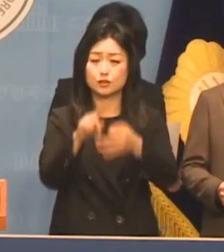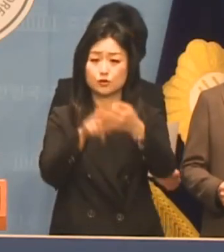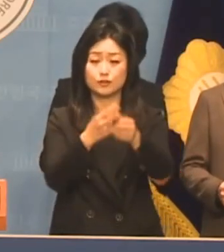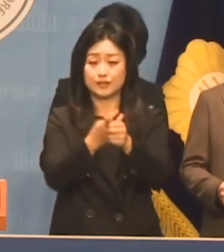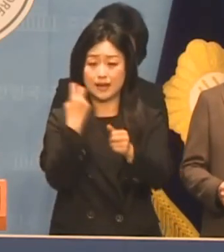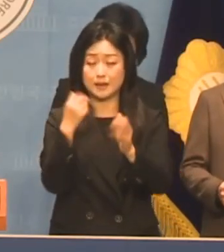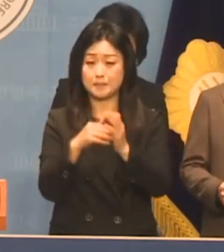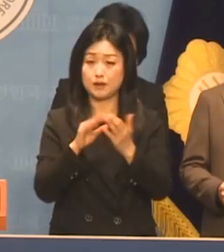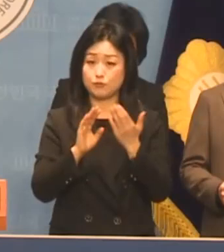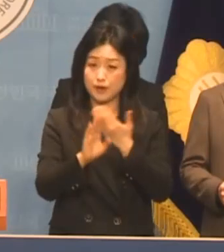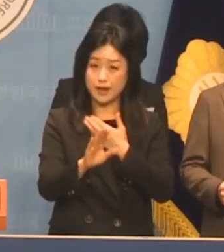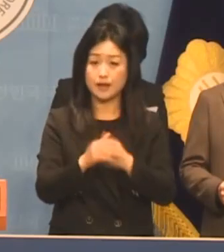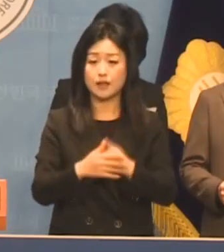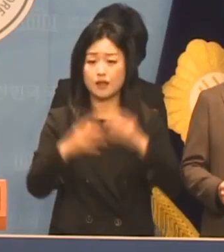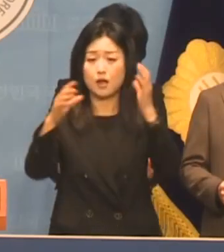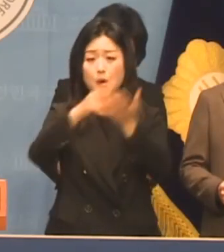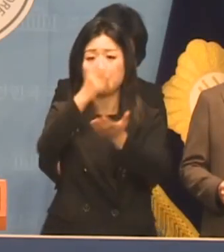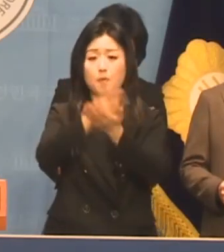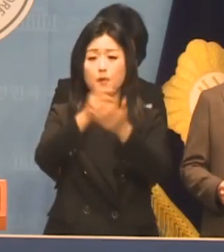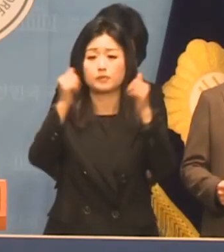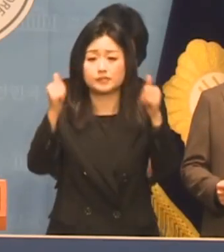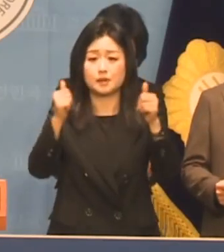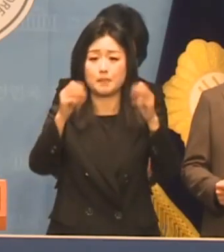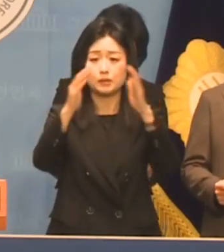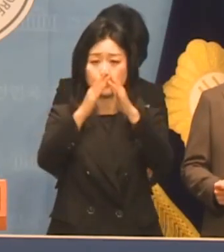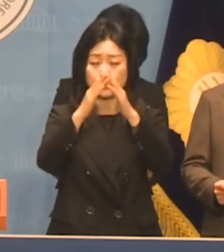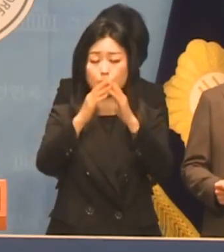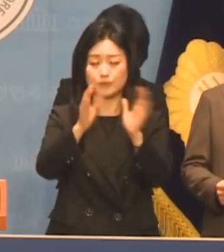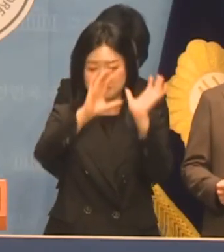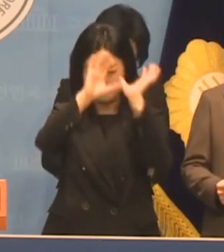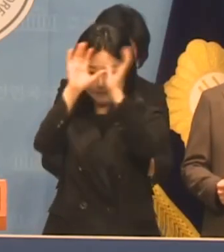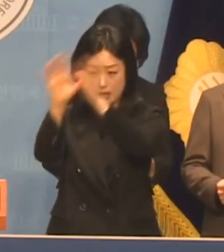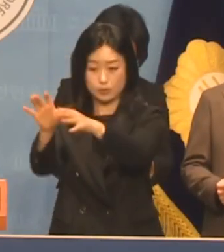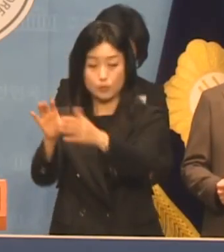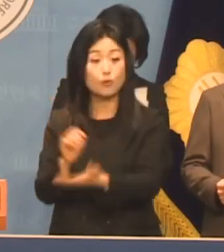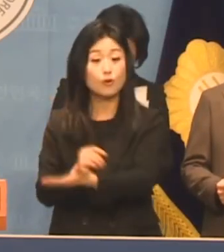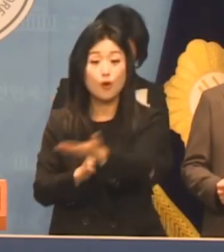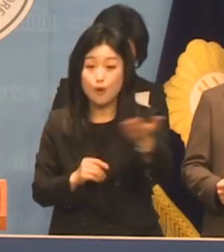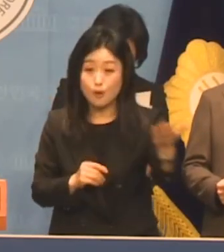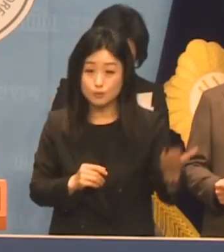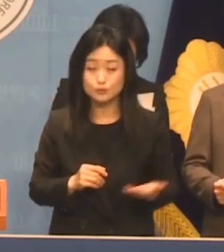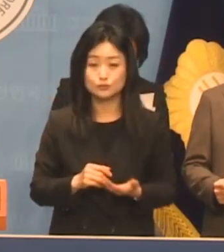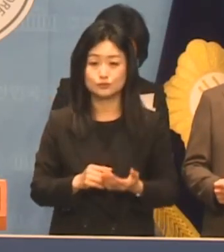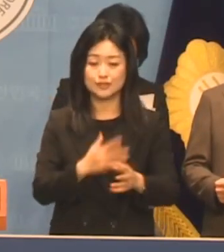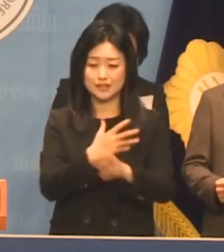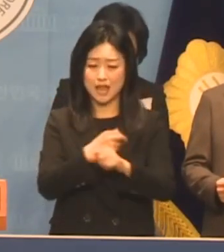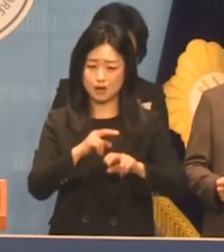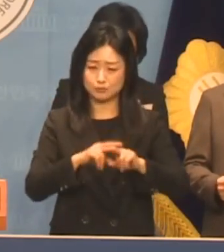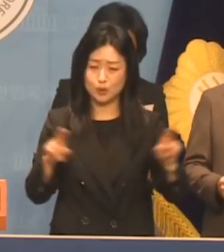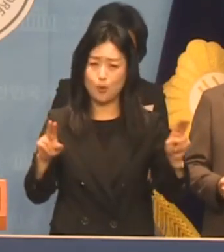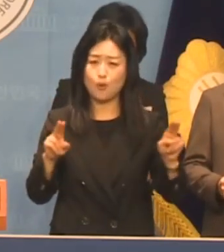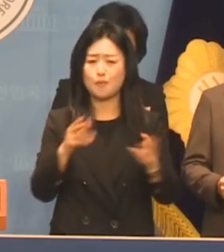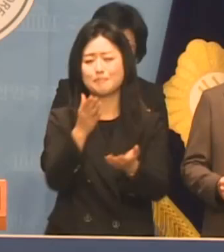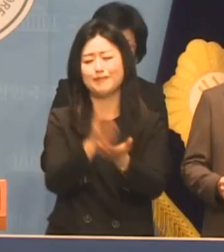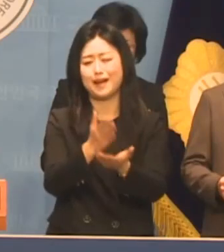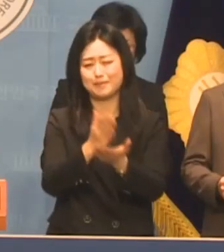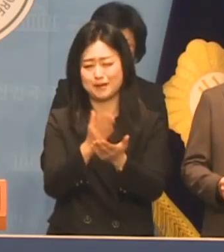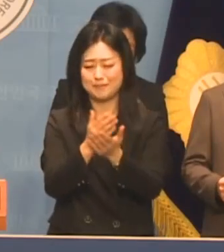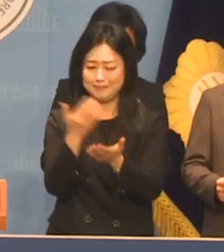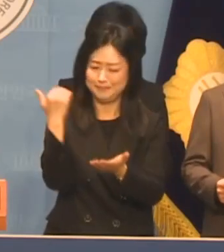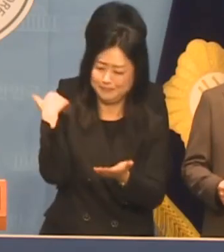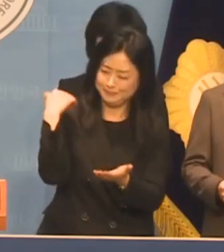이후의 절차는 헌법재판소로 맡기시고 국민 여러분들은 취소했던 송년회